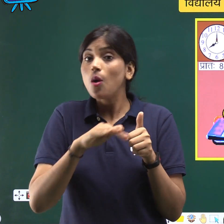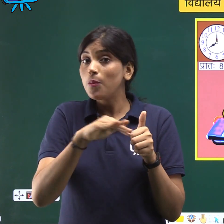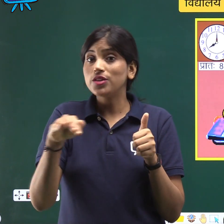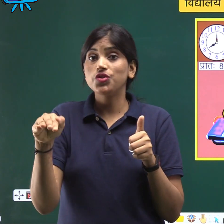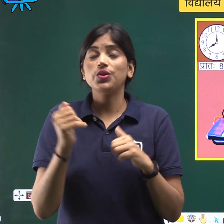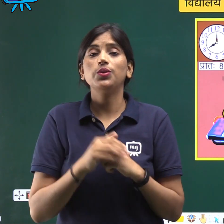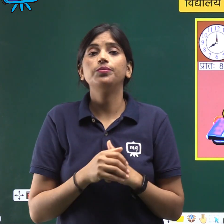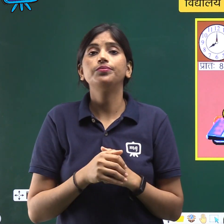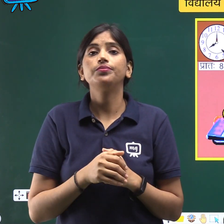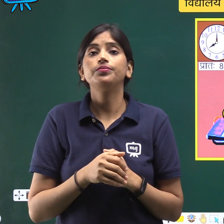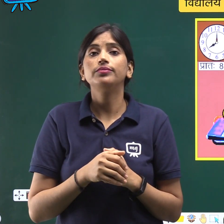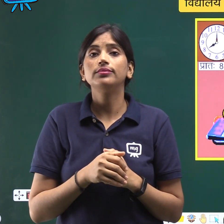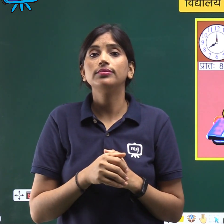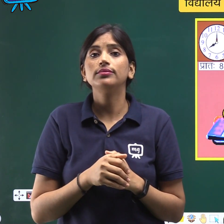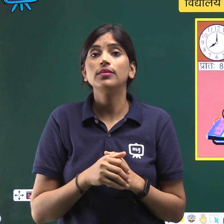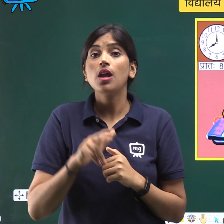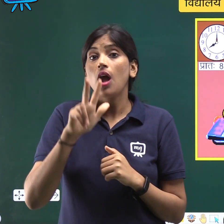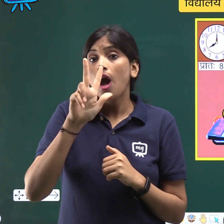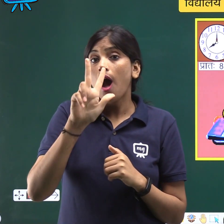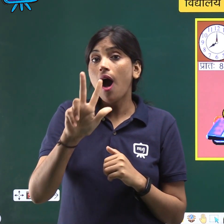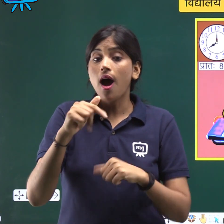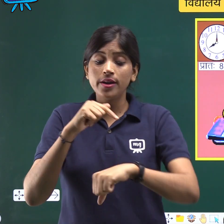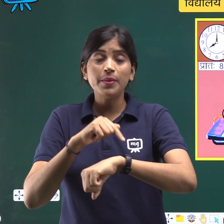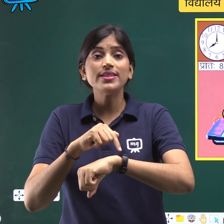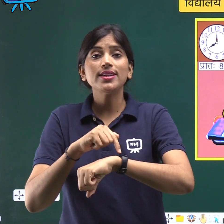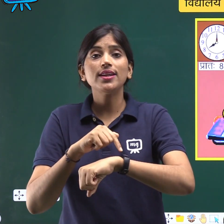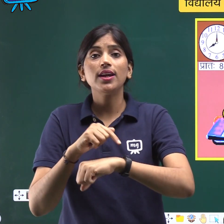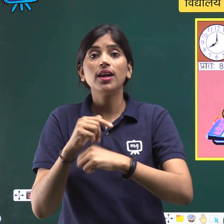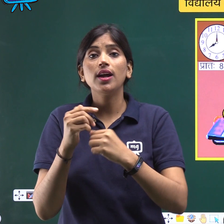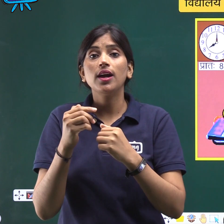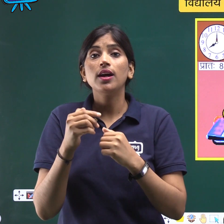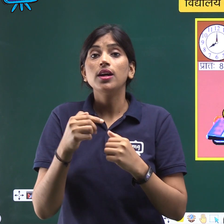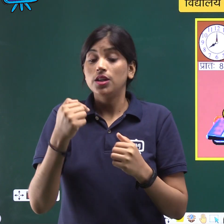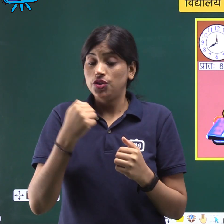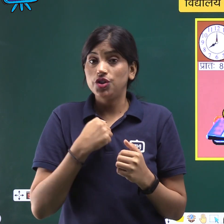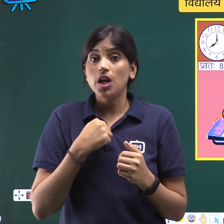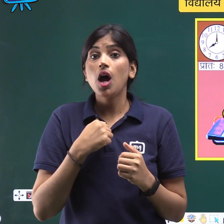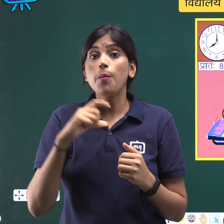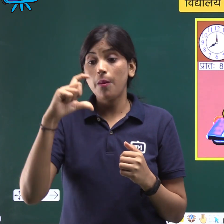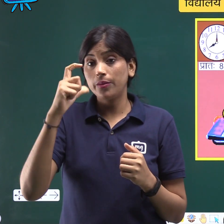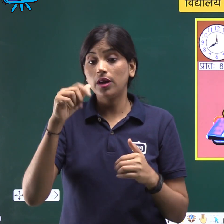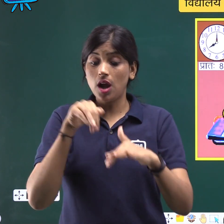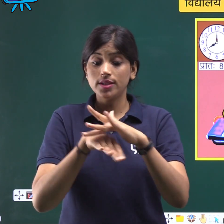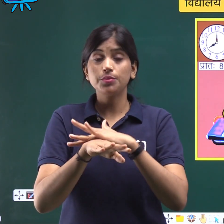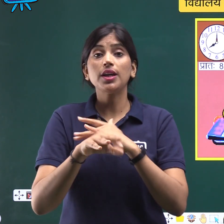बच्चों, 8 बजे जब हम कक्षा